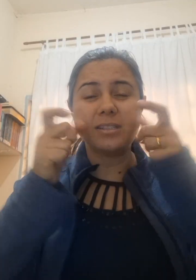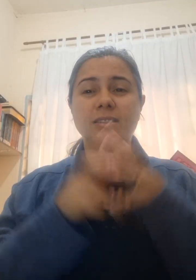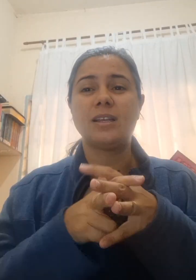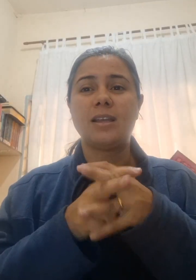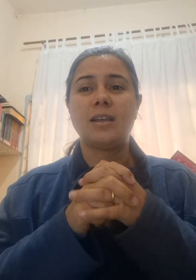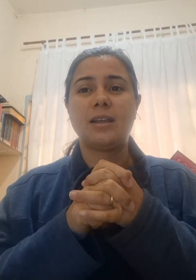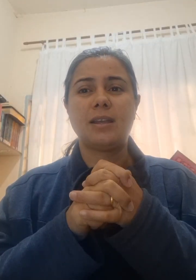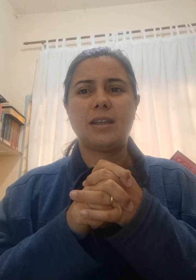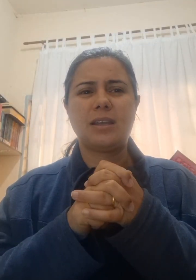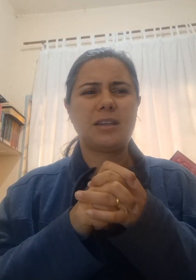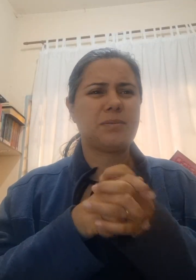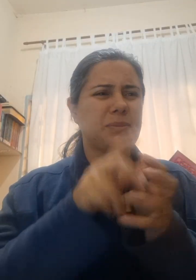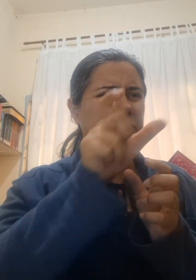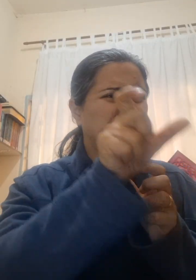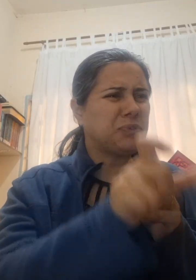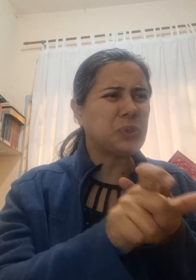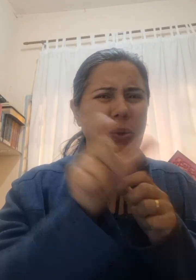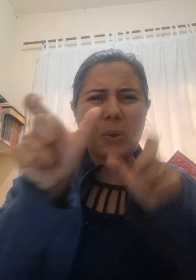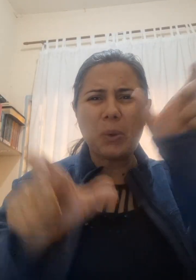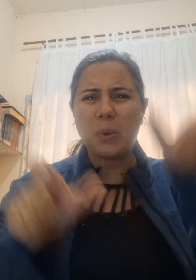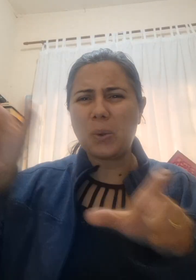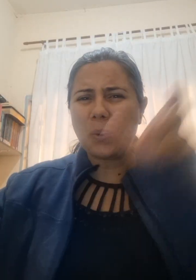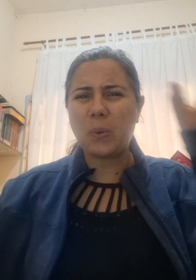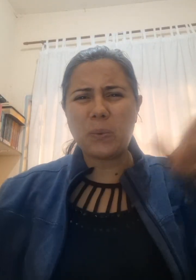Jesus percebe que